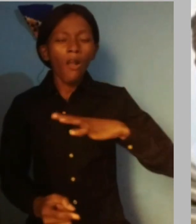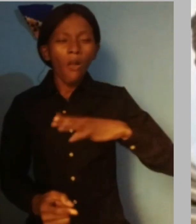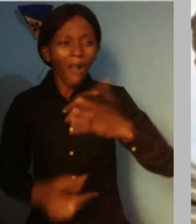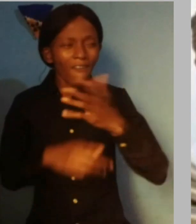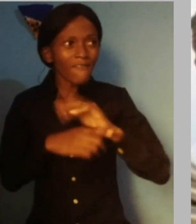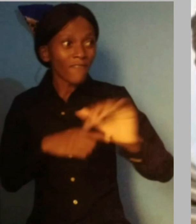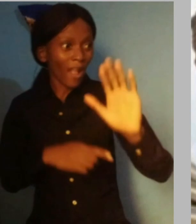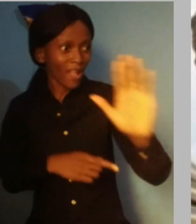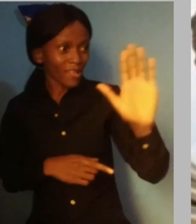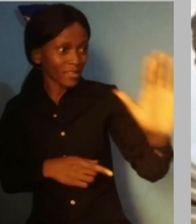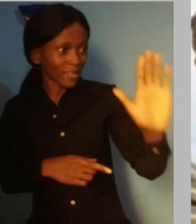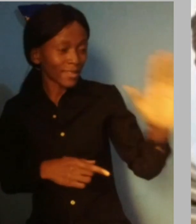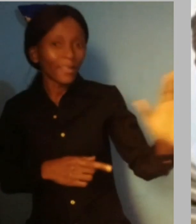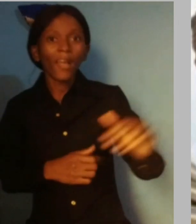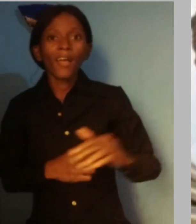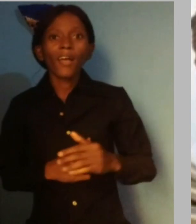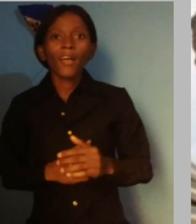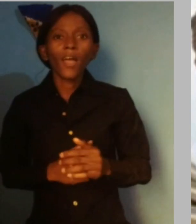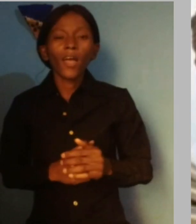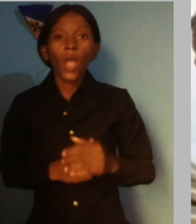seul but constant